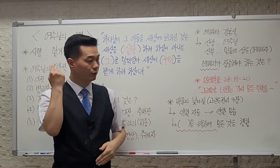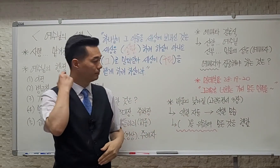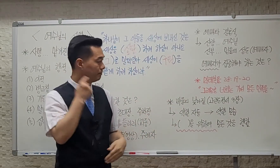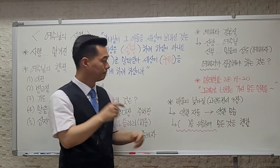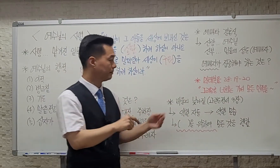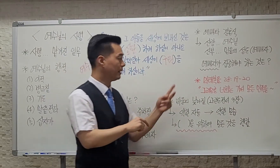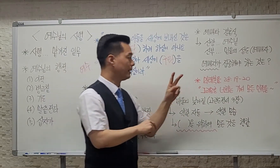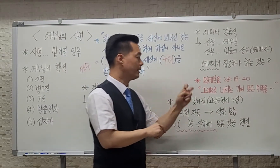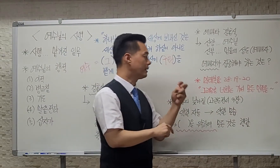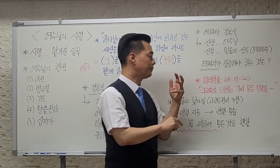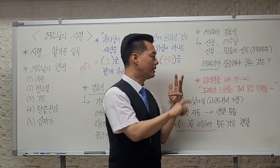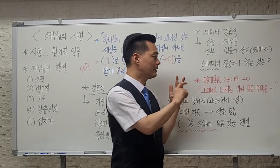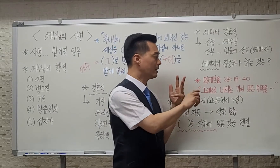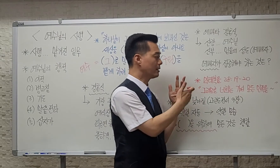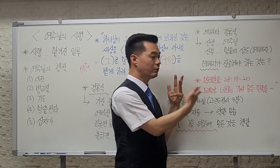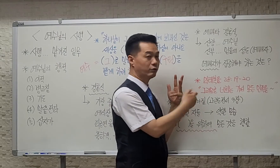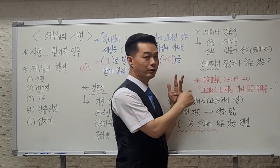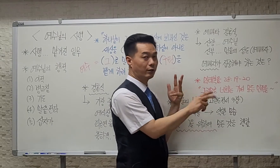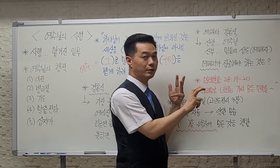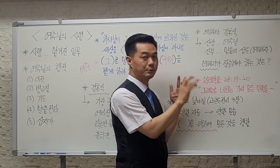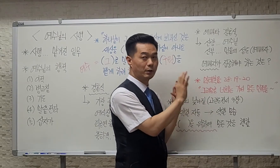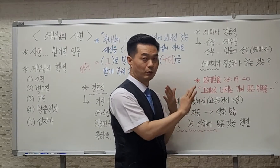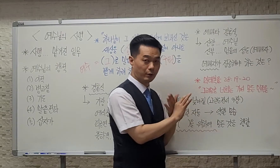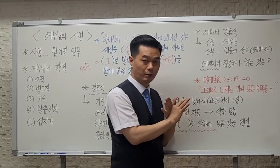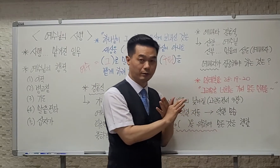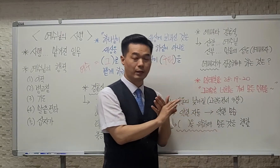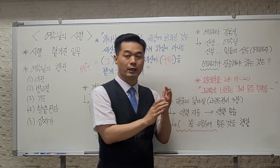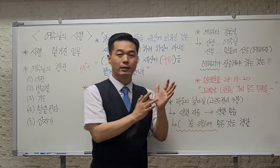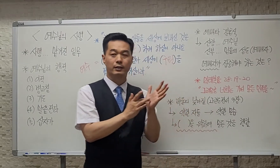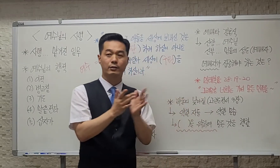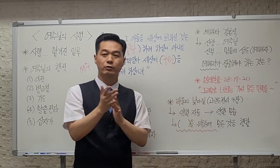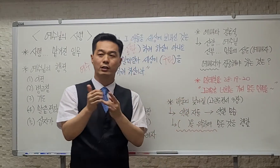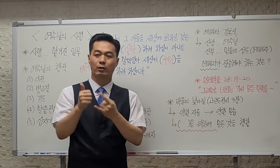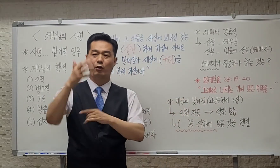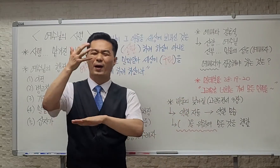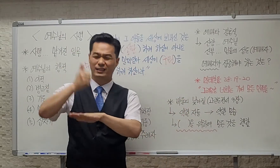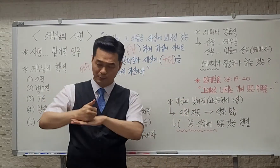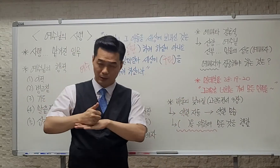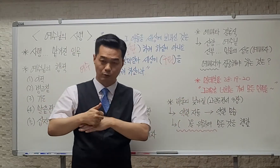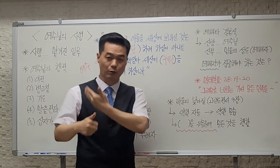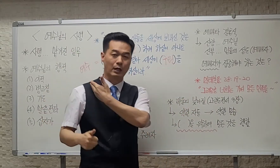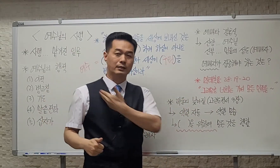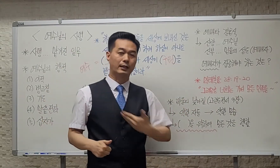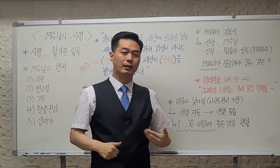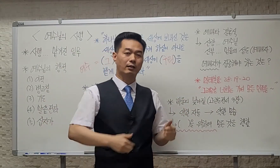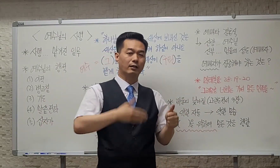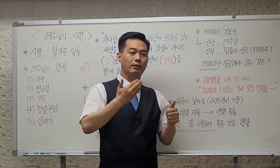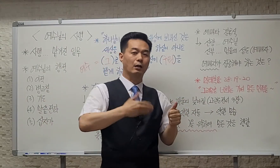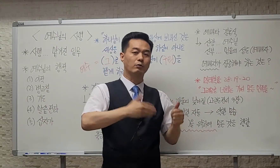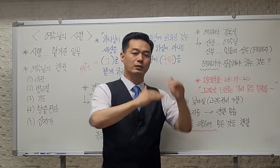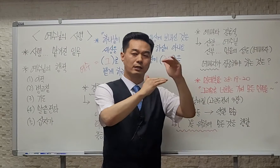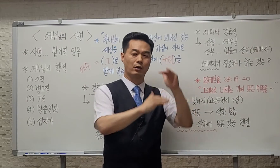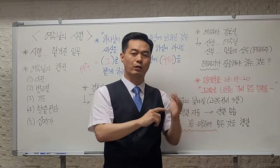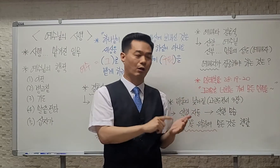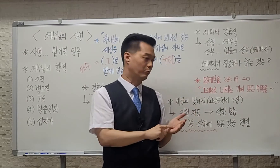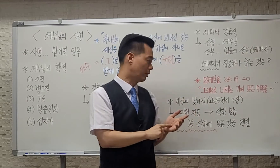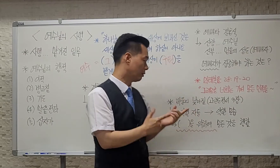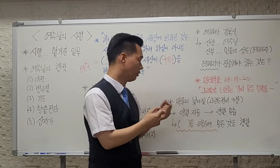마태복음 28장 19절에서 20절 보면 예수님께서 마지막으로 제자들에게 당부하신 내용이 나옵니다.